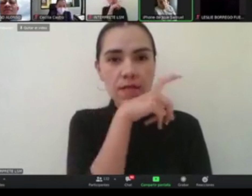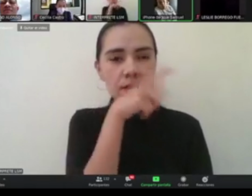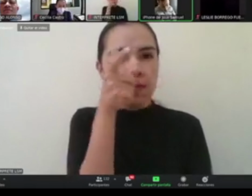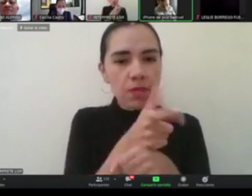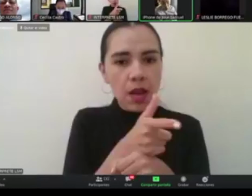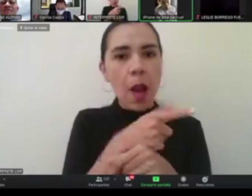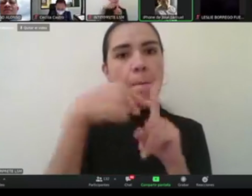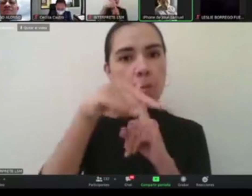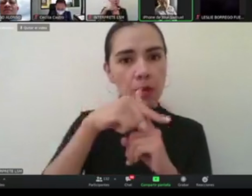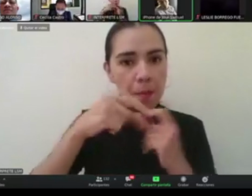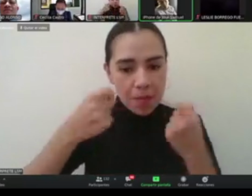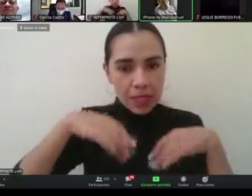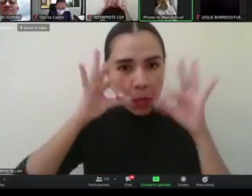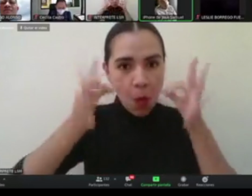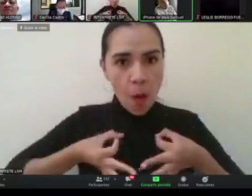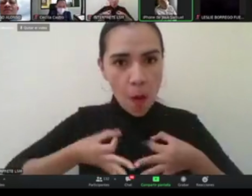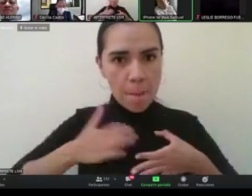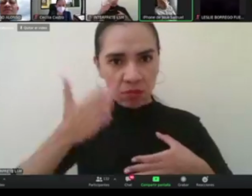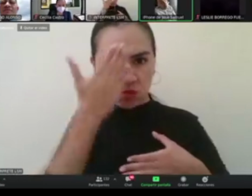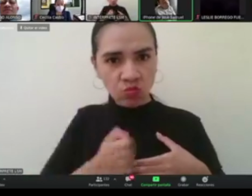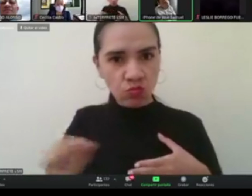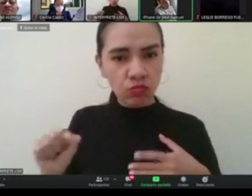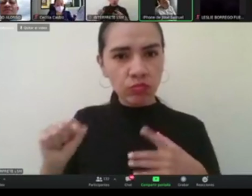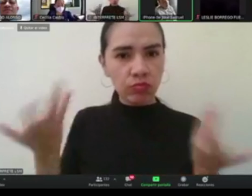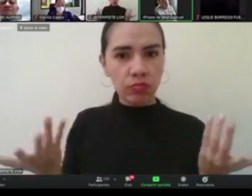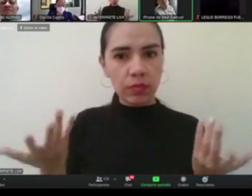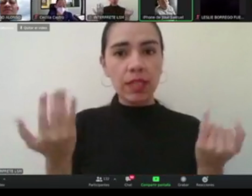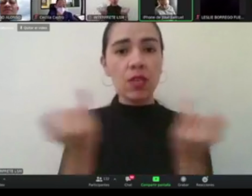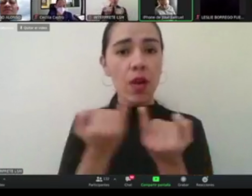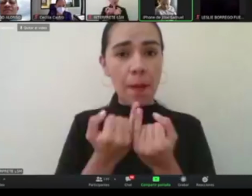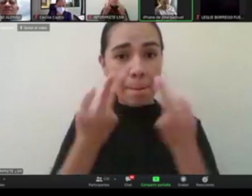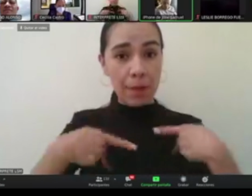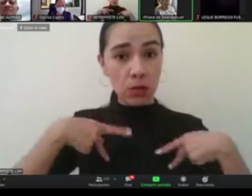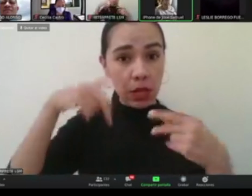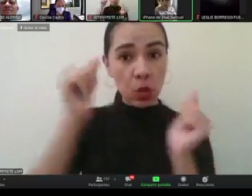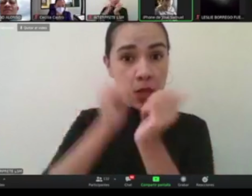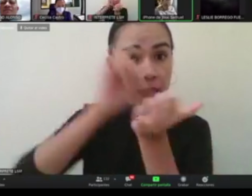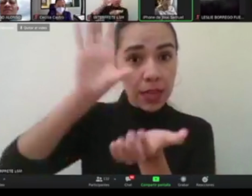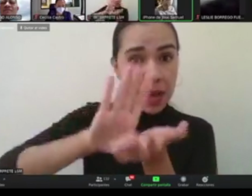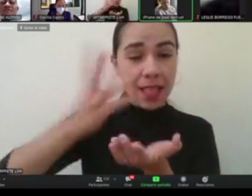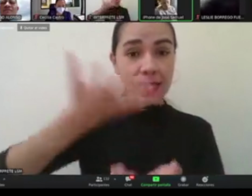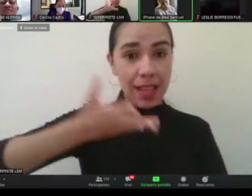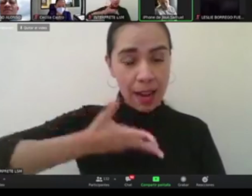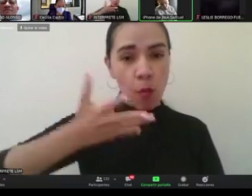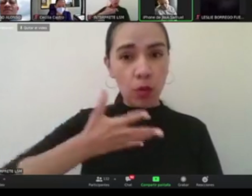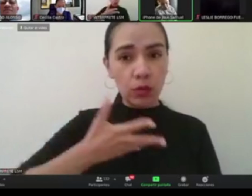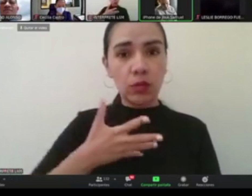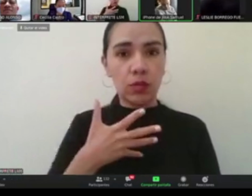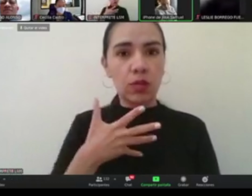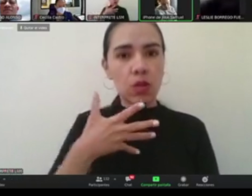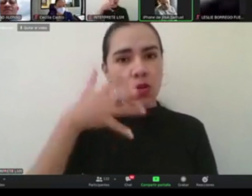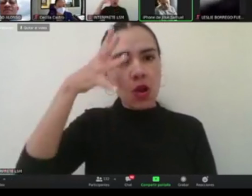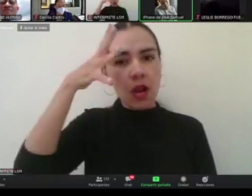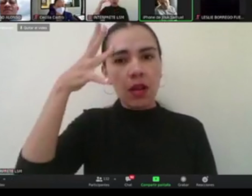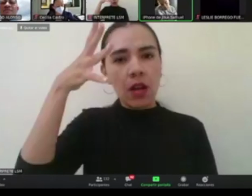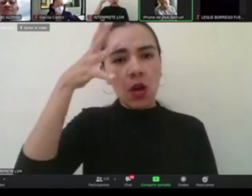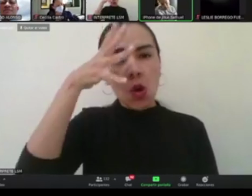incluso de nosotros mismos. Y las personas en situación de discapacidad tenemos muchos de nosotros un concepto bien